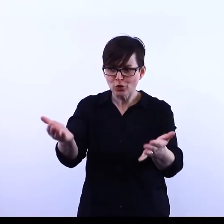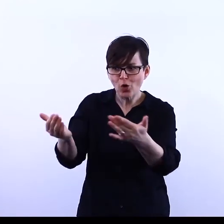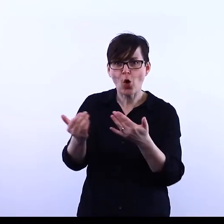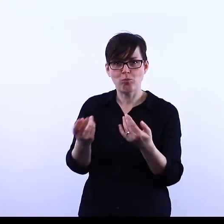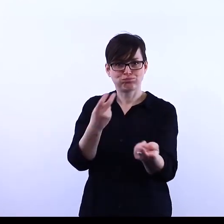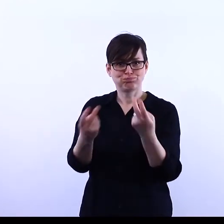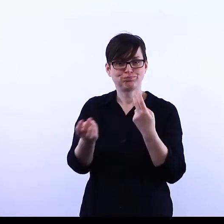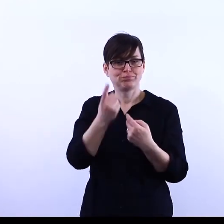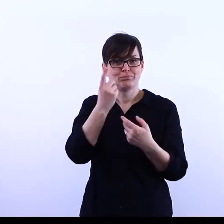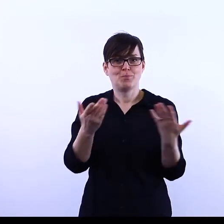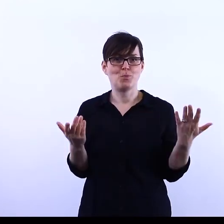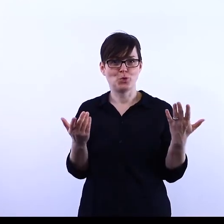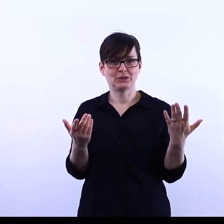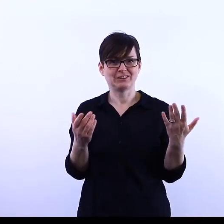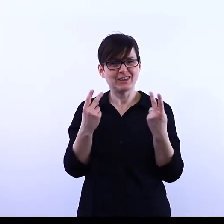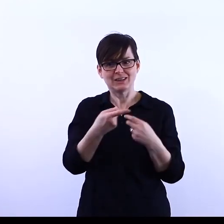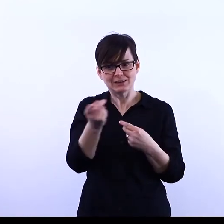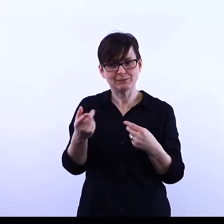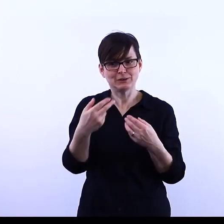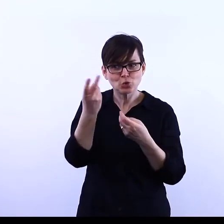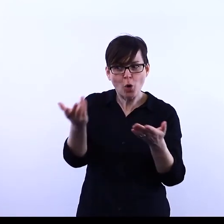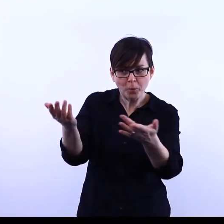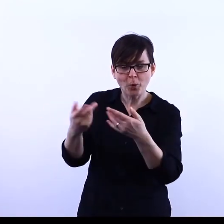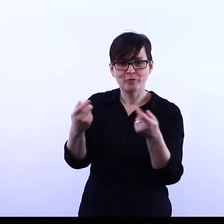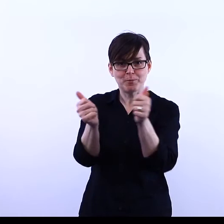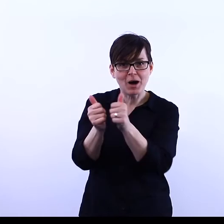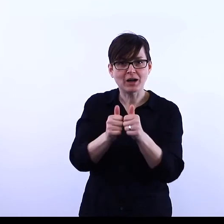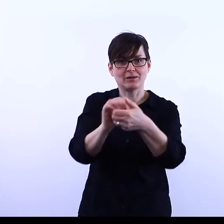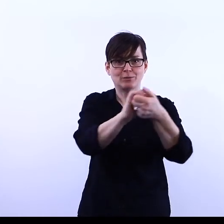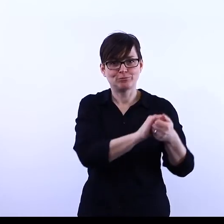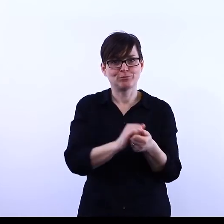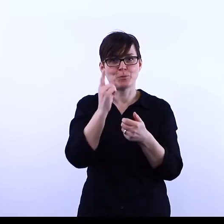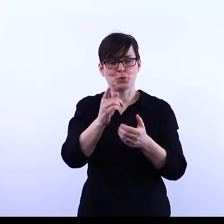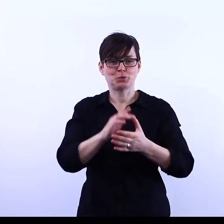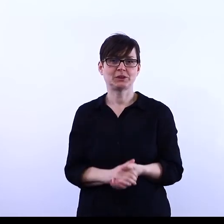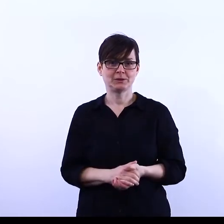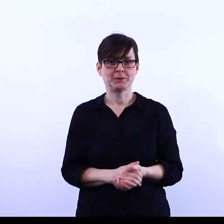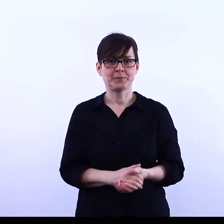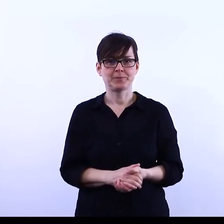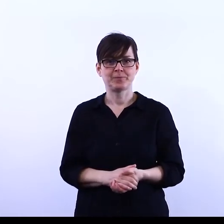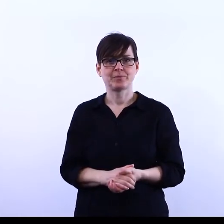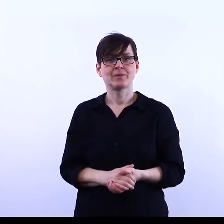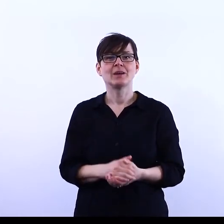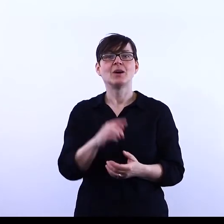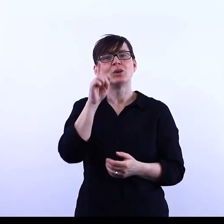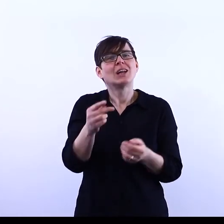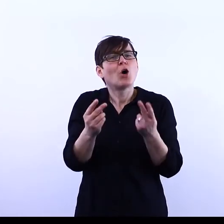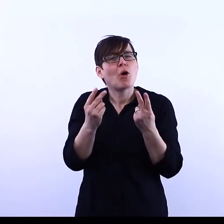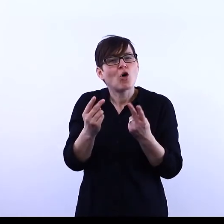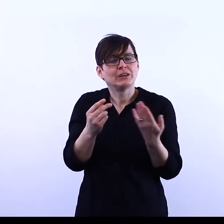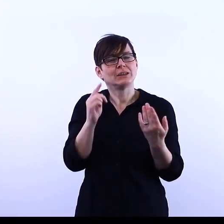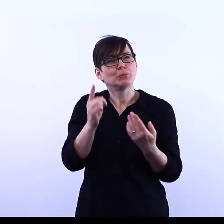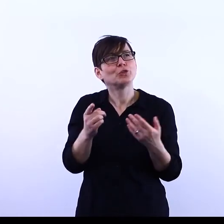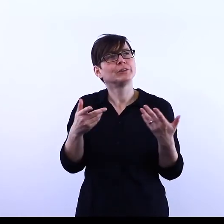besser reinzubekommen als Partner. Und ich glaube, es muss ein Asset, um diesen Begriff zu verwenden, der